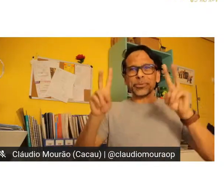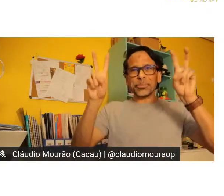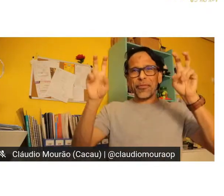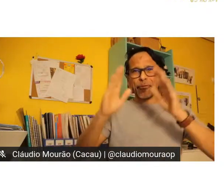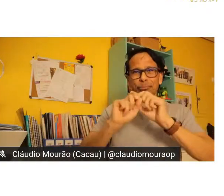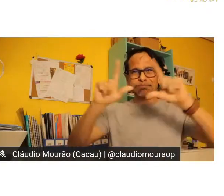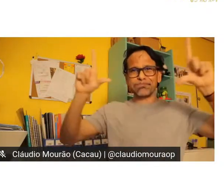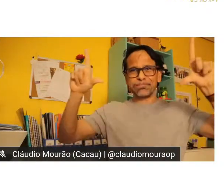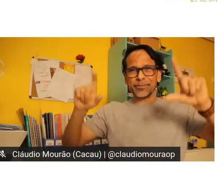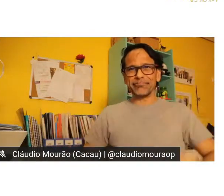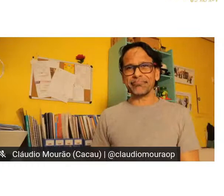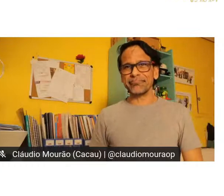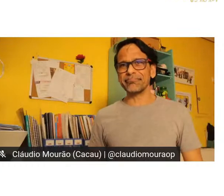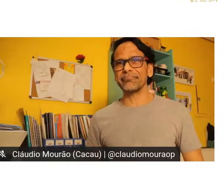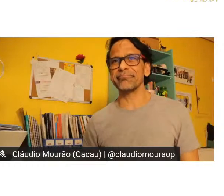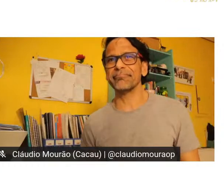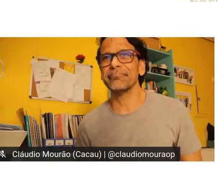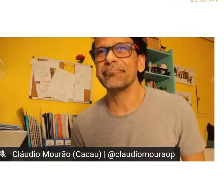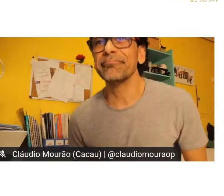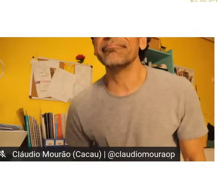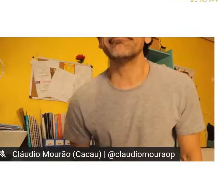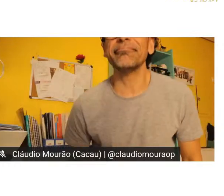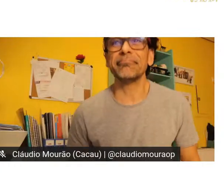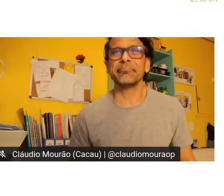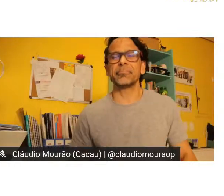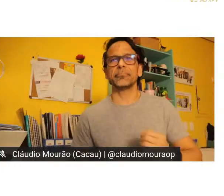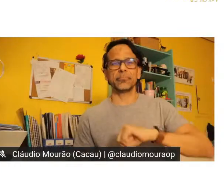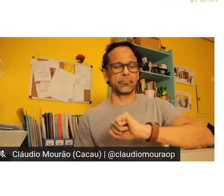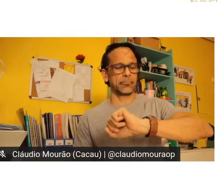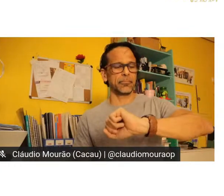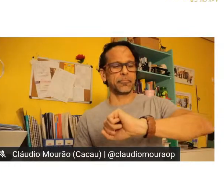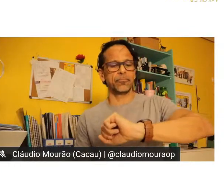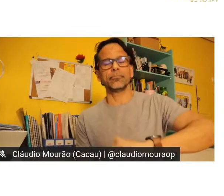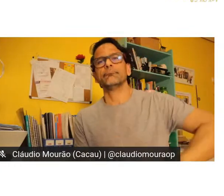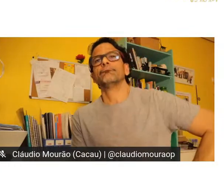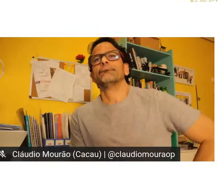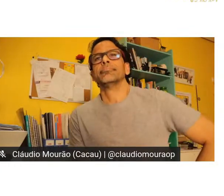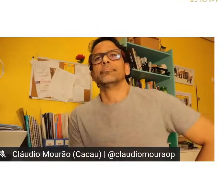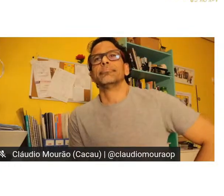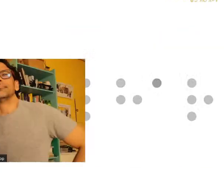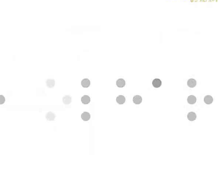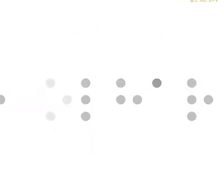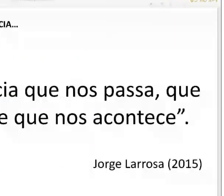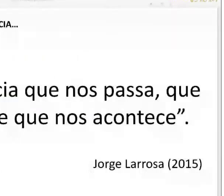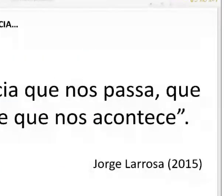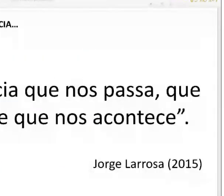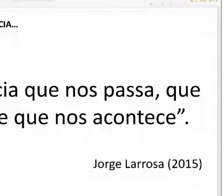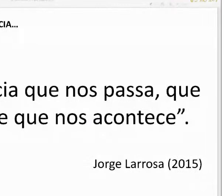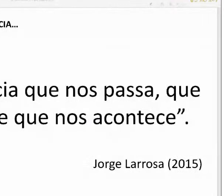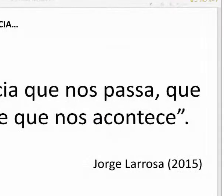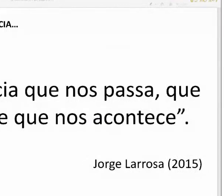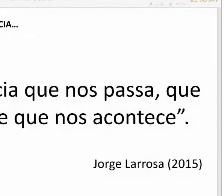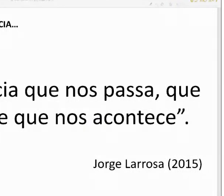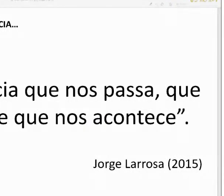Esse é o próximo milagre por favor que a gente vai tá acordando